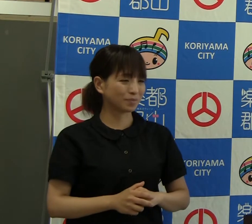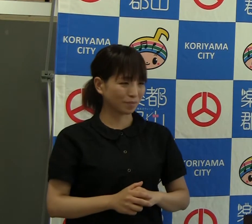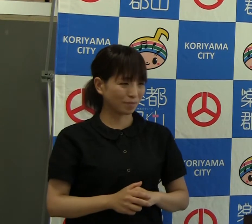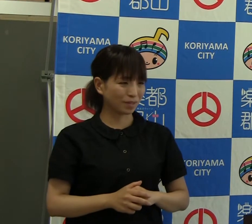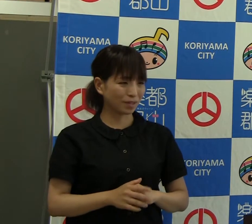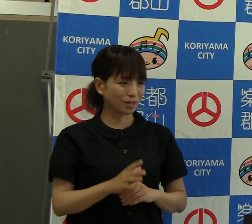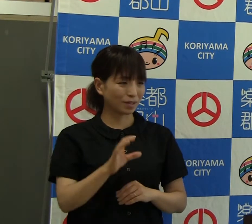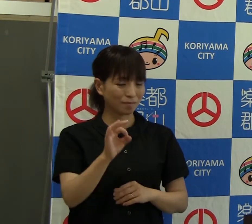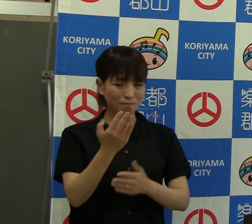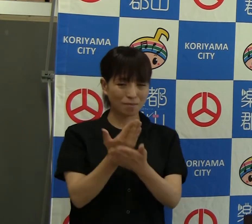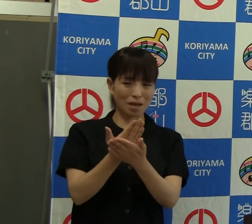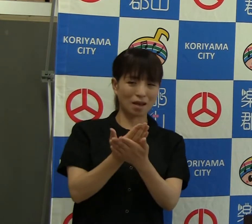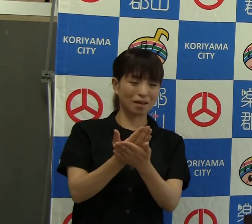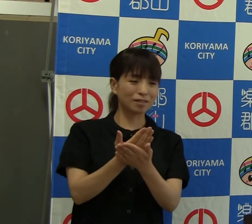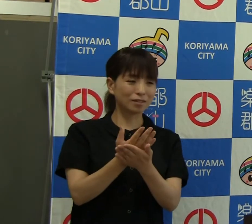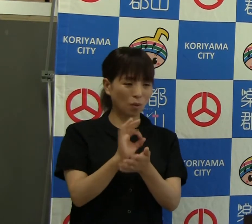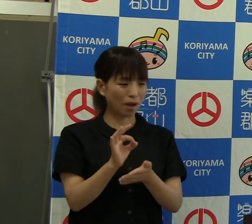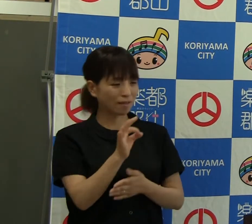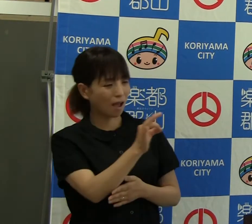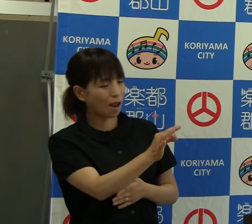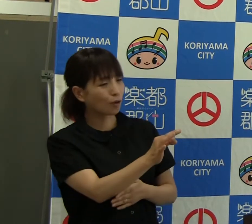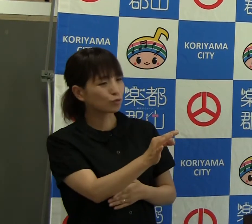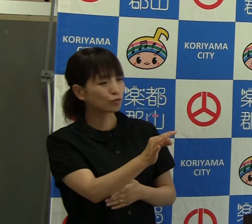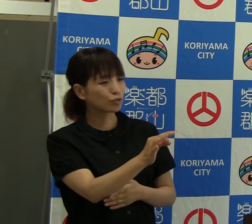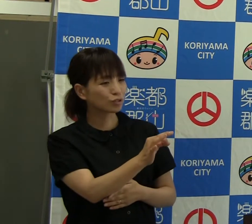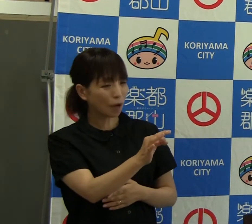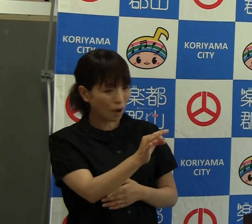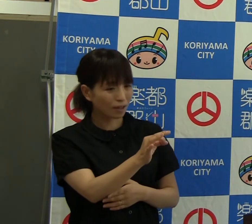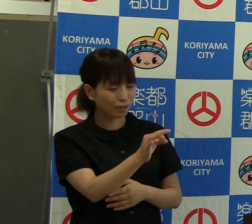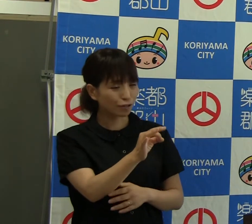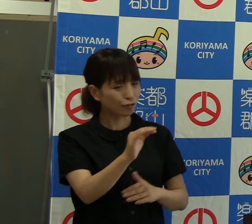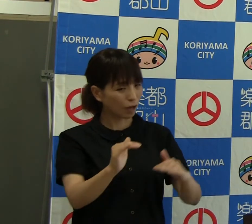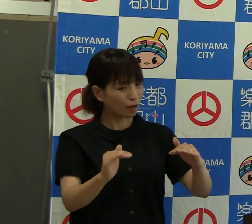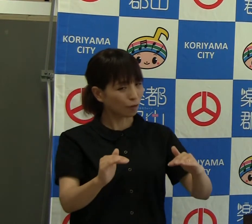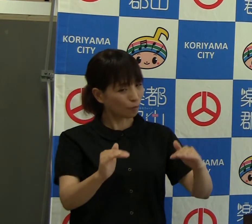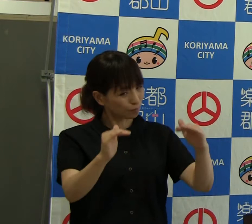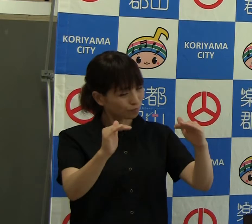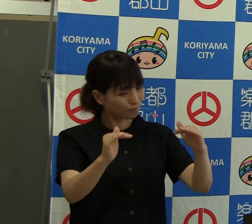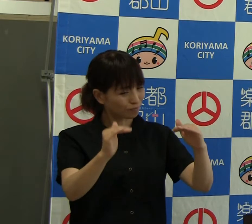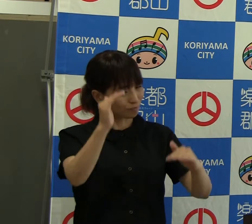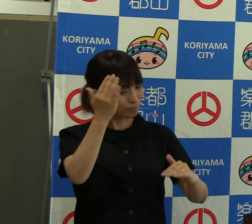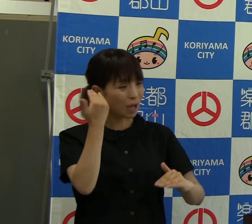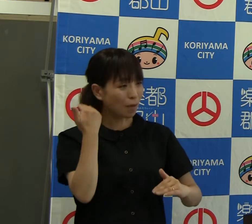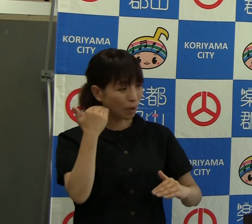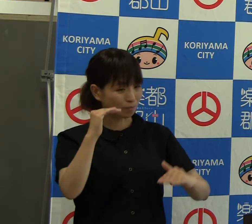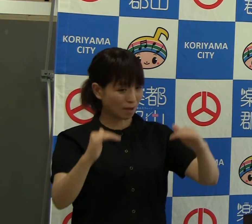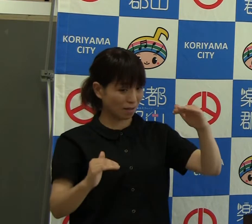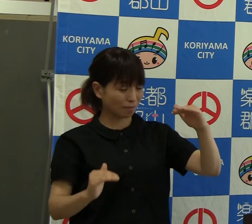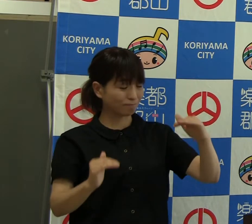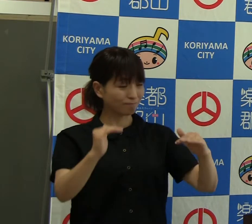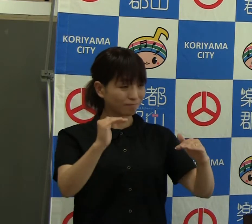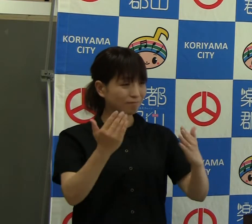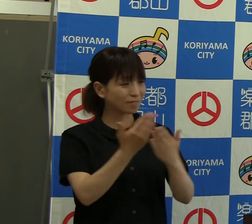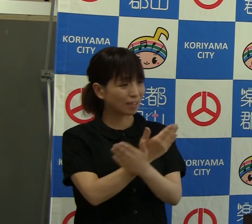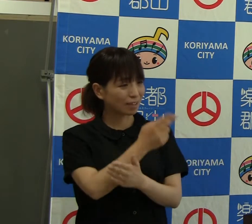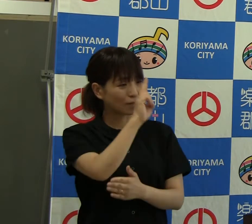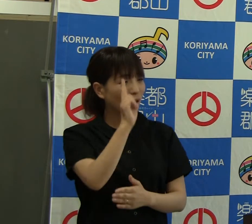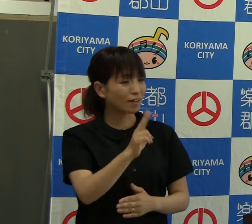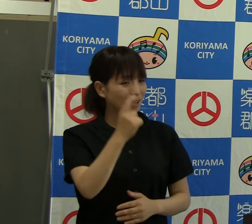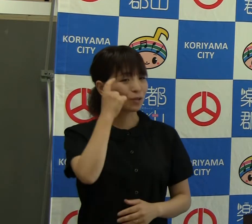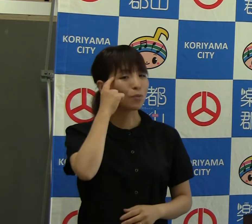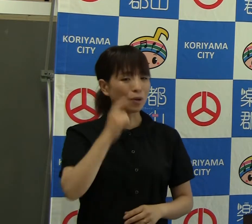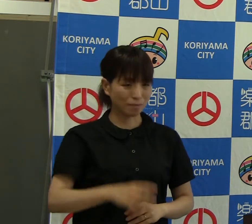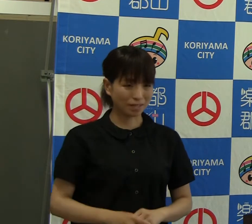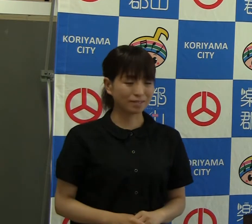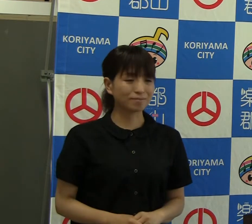の立場がですね、まあ、イコールフッティングに近づいてきているのかなというふうにも理解することができるんじゃないかと思っ